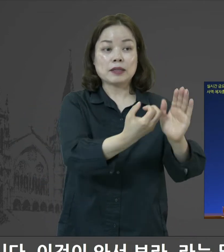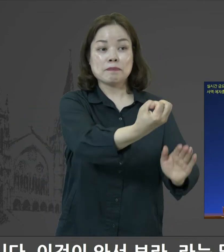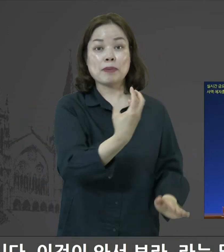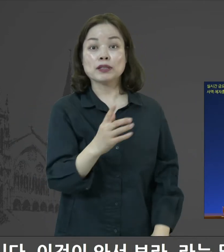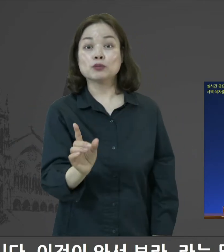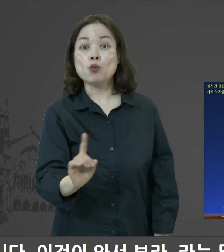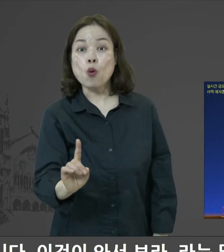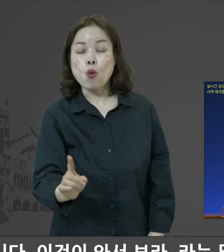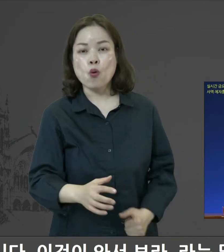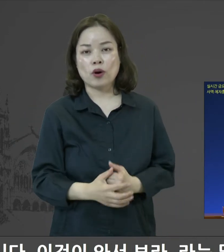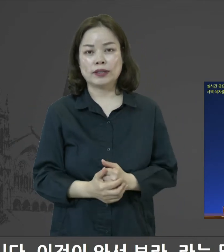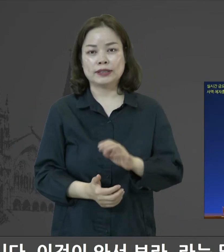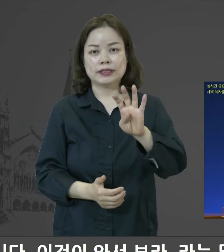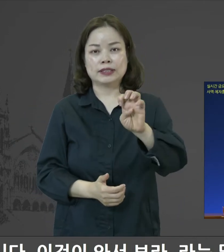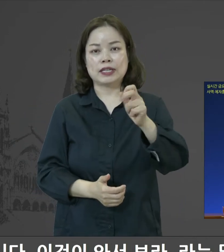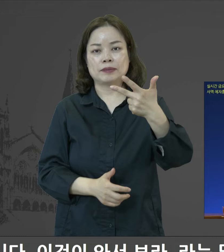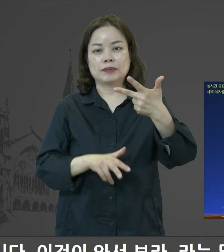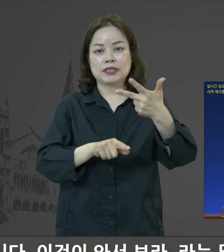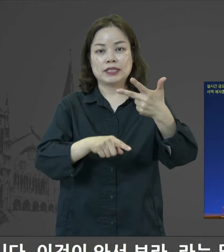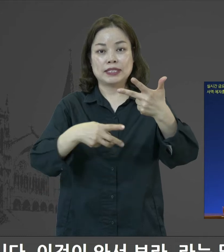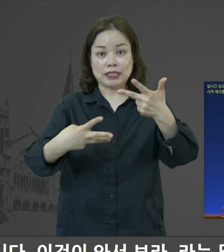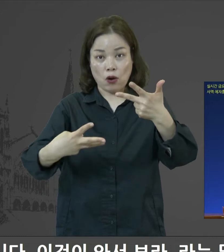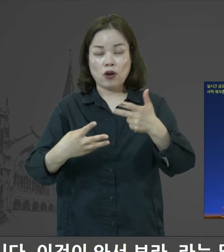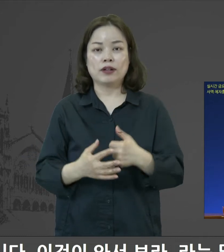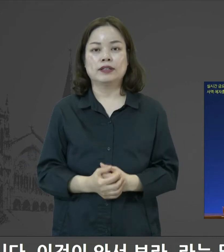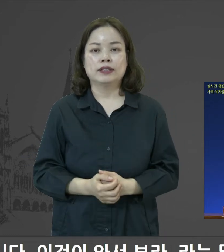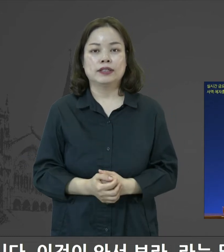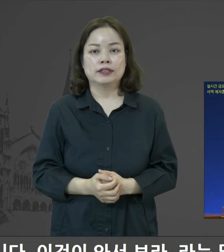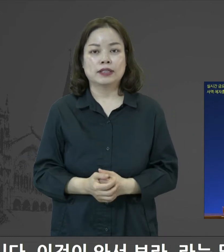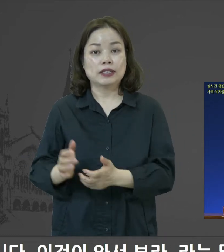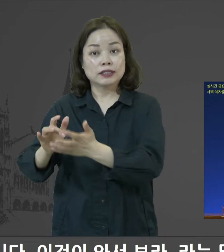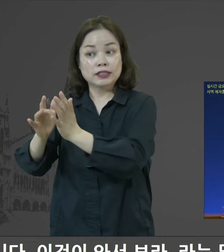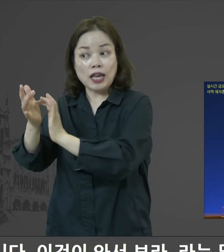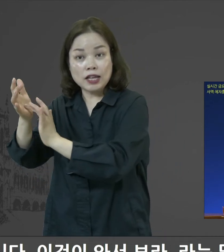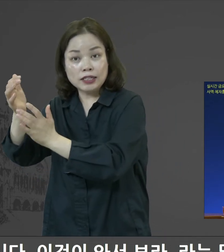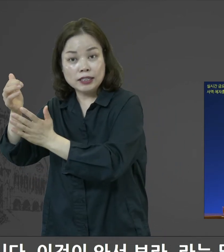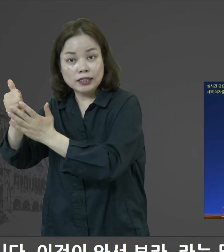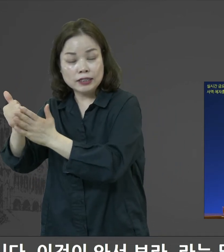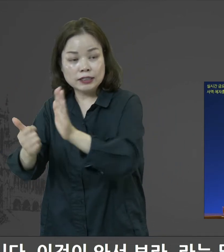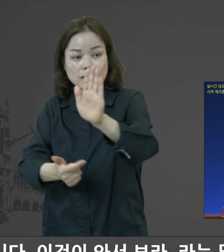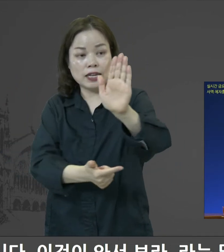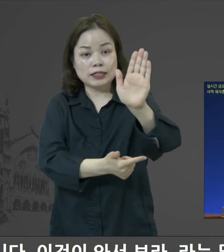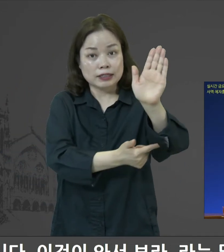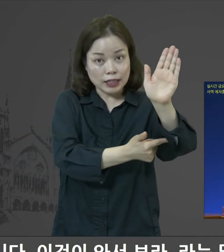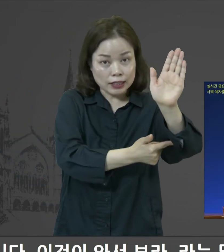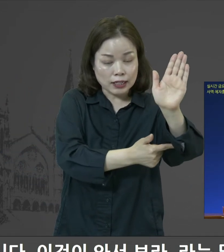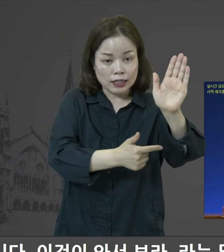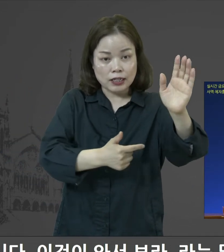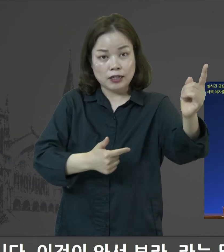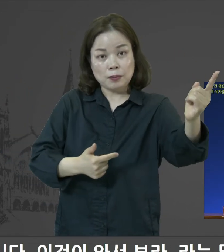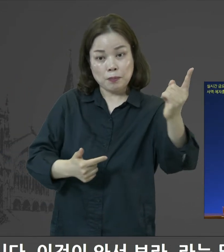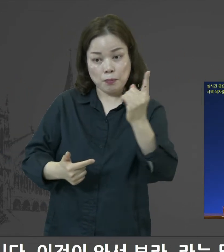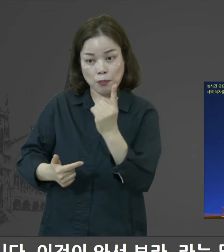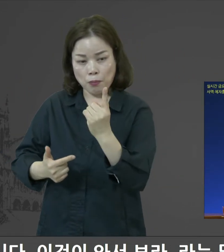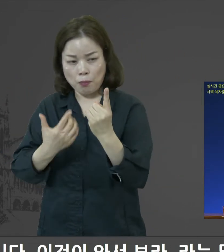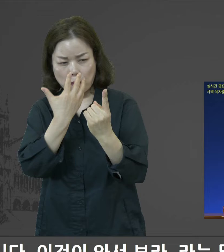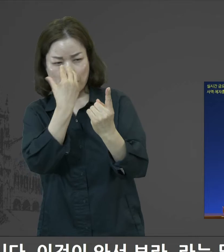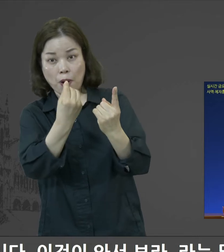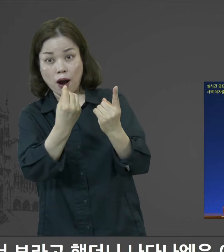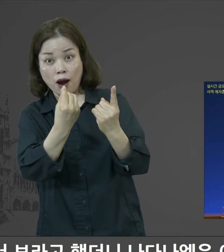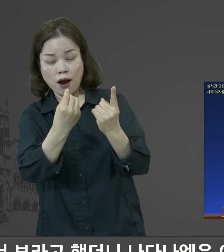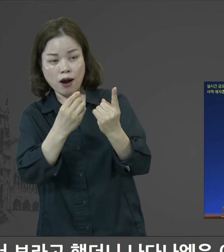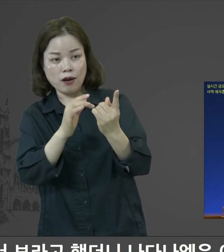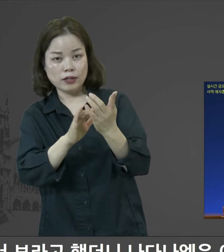반응하는지 보십시다. 47절입니다. 같이 읽겠습니다. 예수께서 나다나엘이 자기에게 오는 것을 보시고